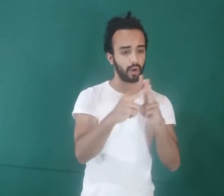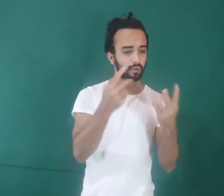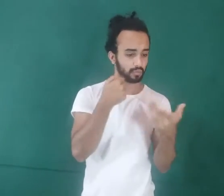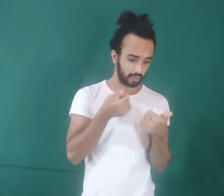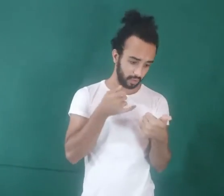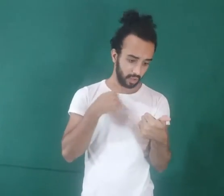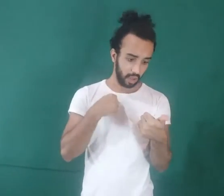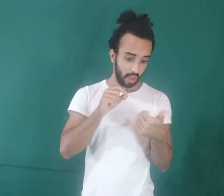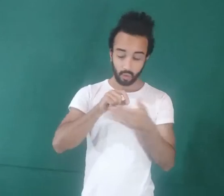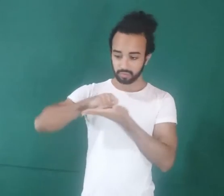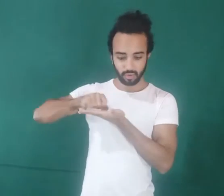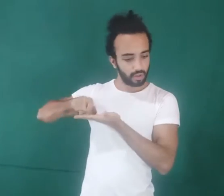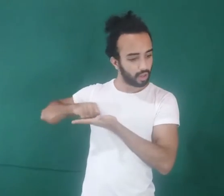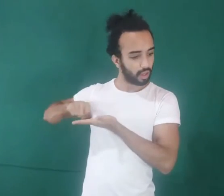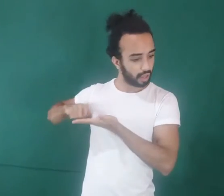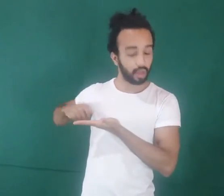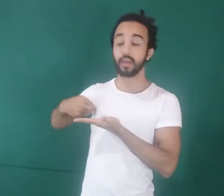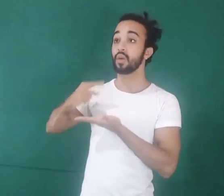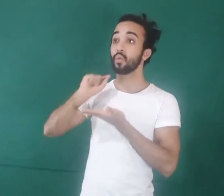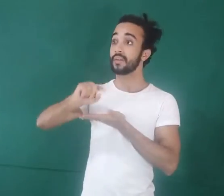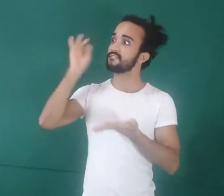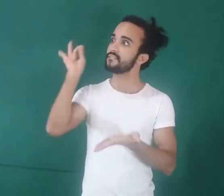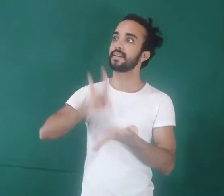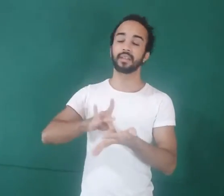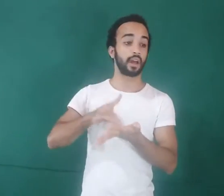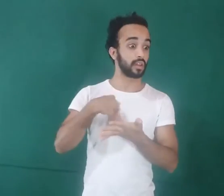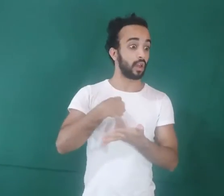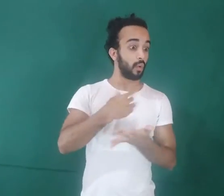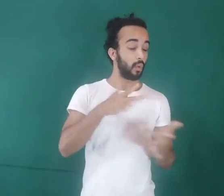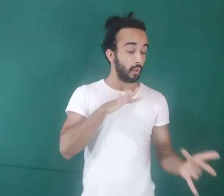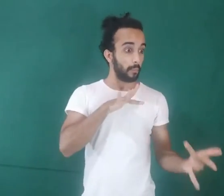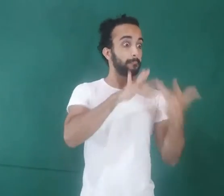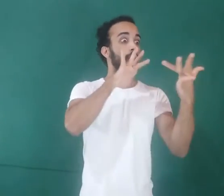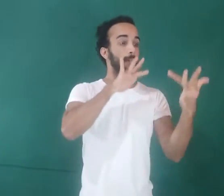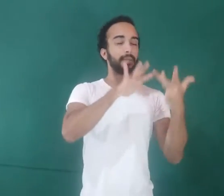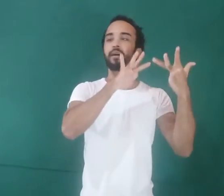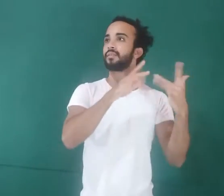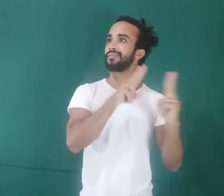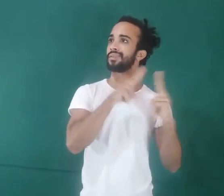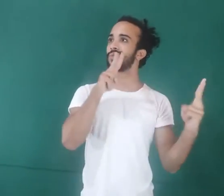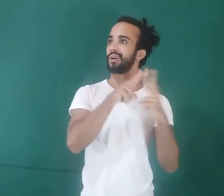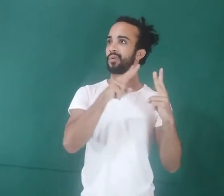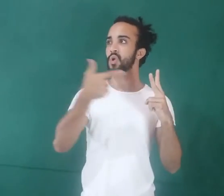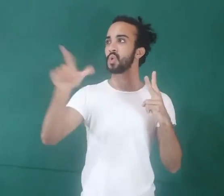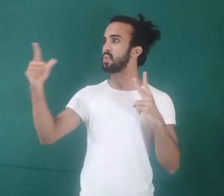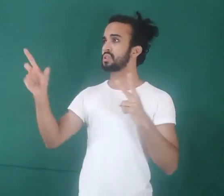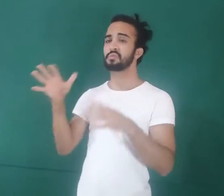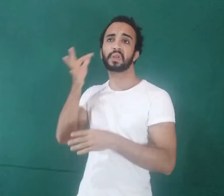de fato, entrou na minha nuvem, de uma maneira como várias outras exposições não entraram. Sim, vai falar